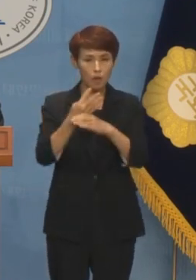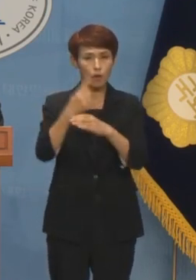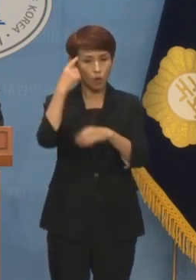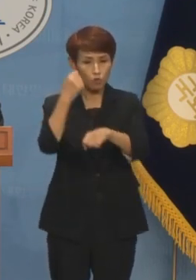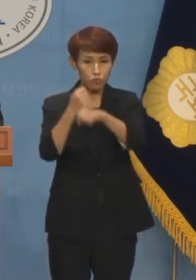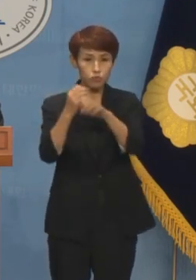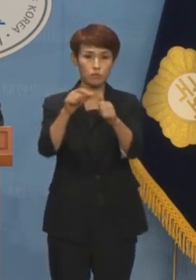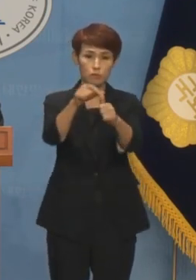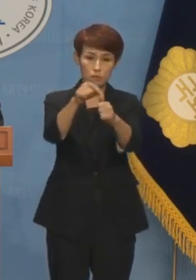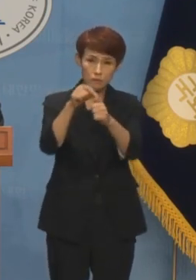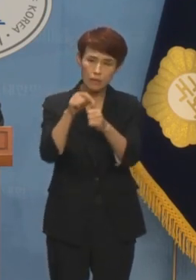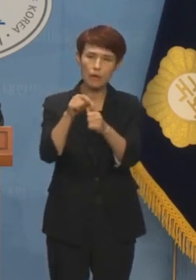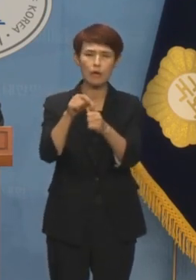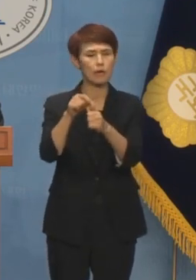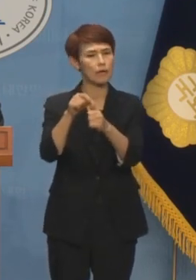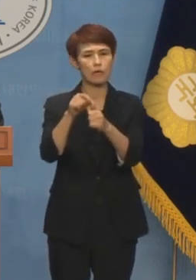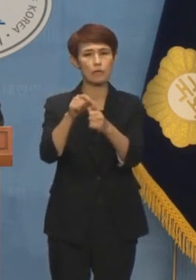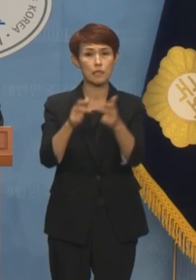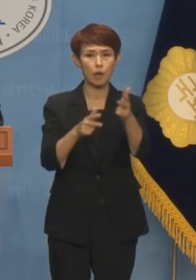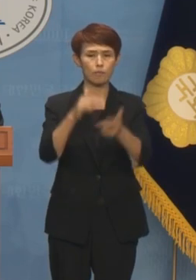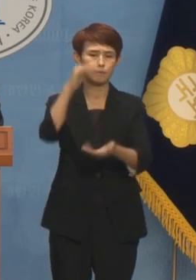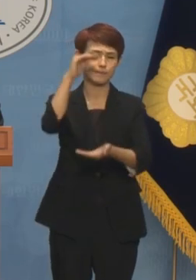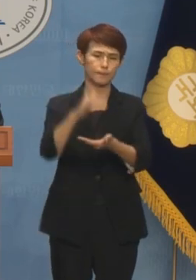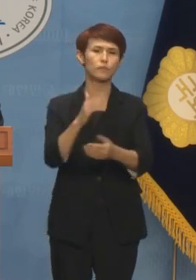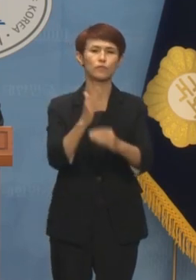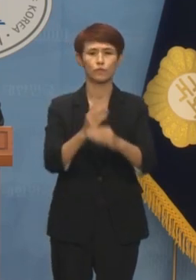지원 사업 규모도 축소되었습니다.